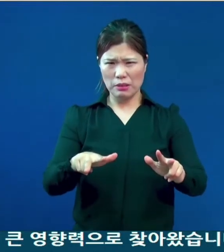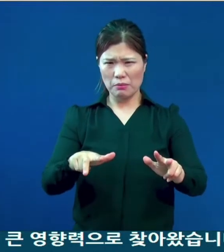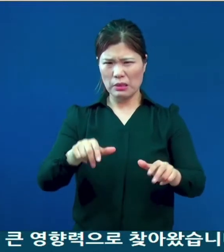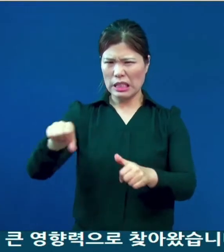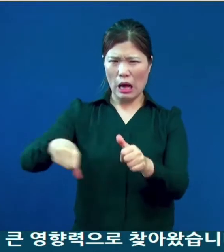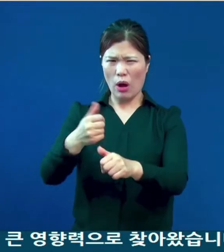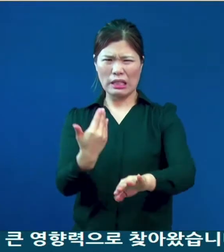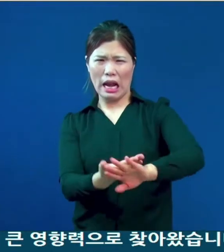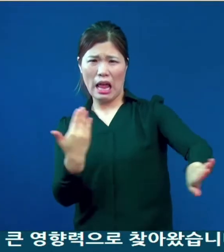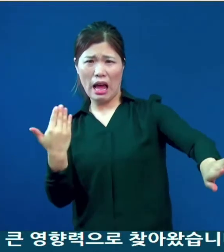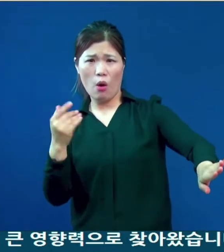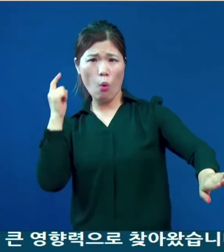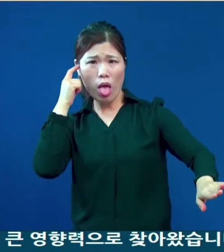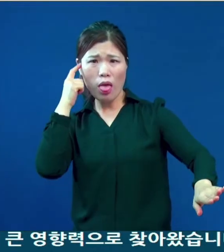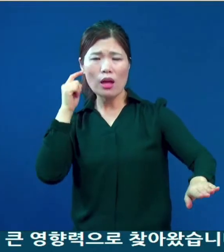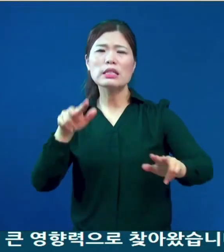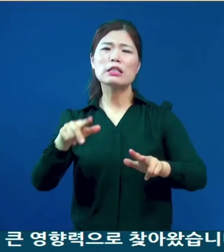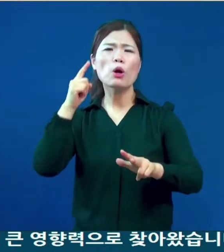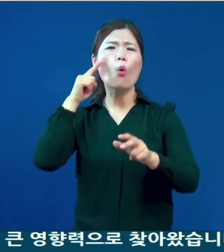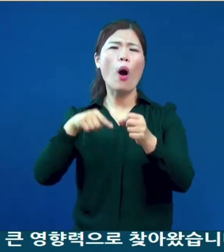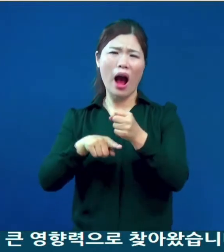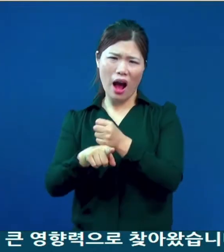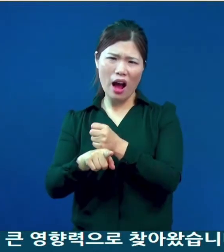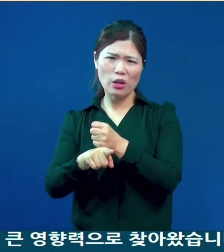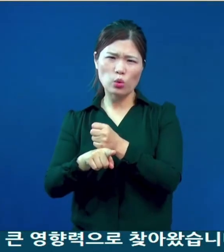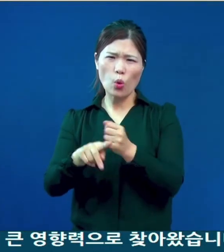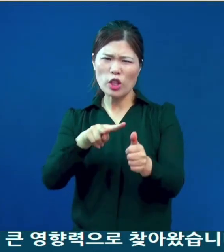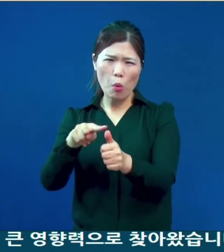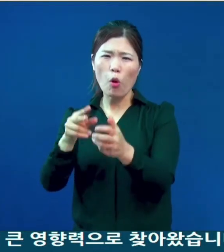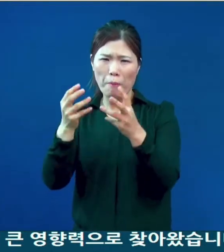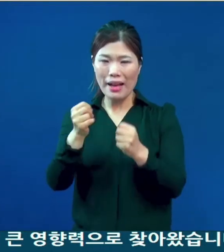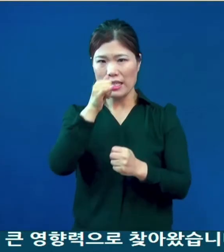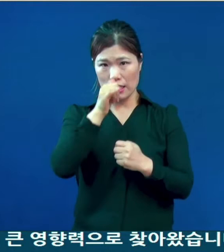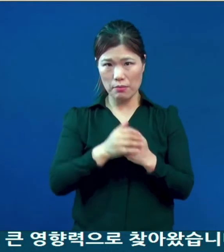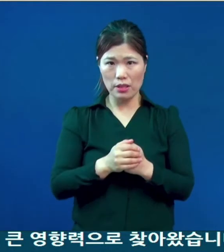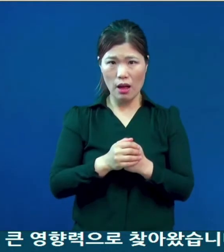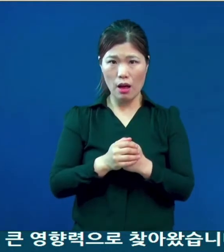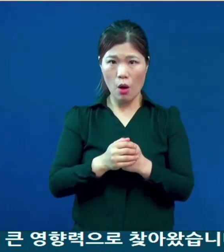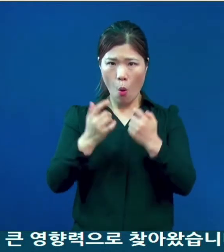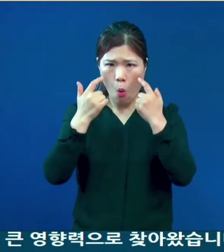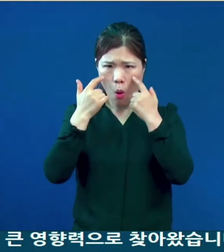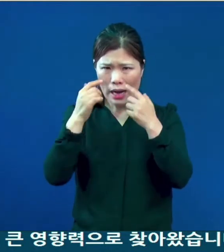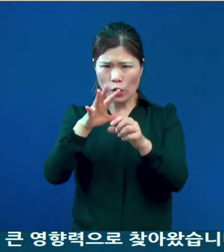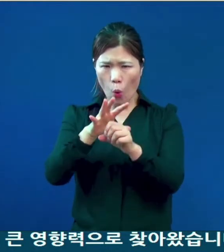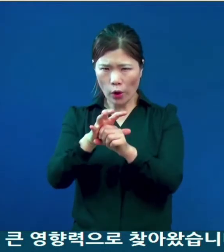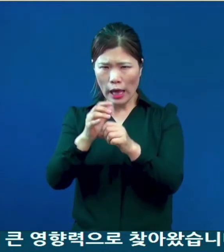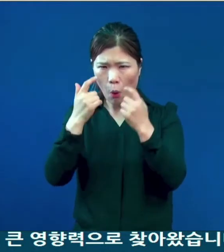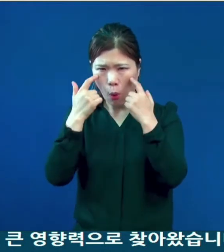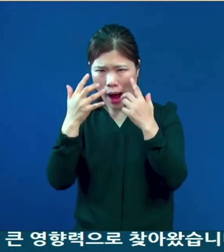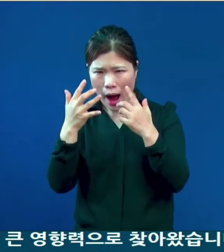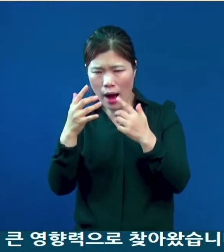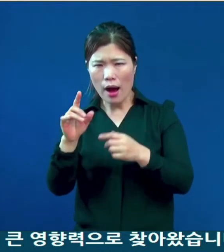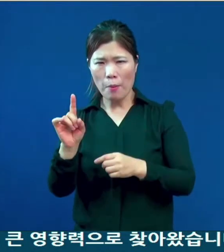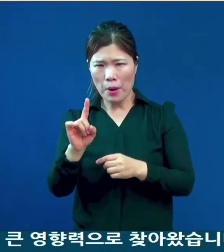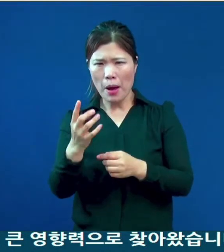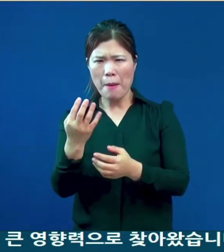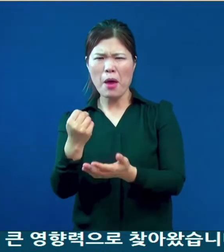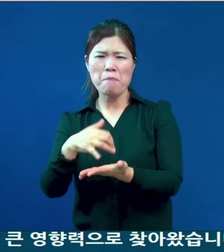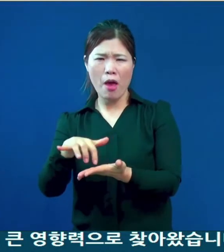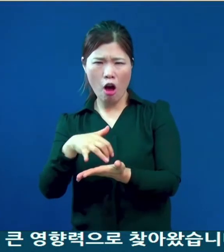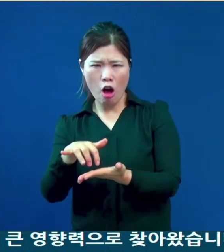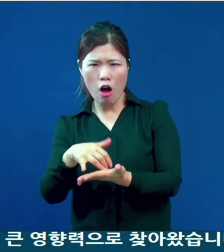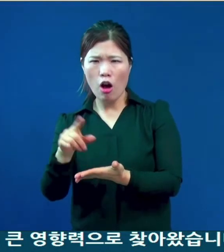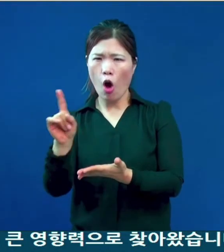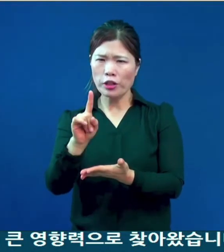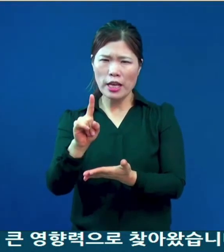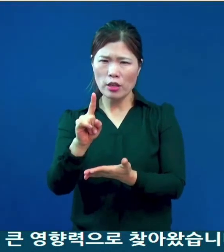지금은 과학과 정보로 여러 가지가 분석이 되죠. 매일 확진자가 몇 명이고 어디서 발생하였고 우리가 그